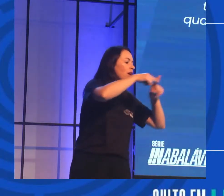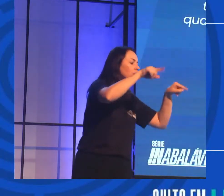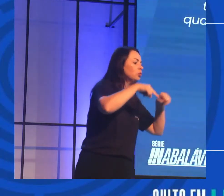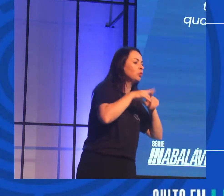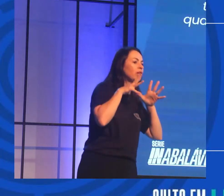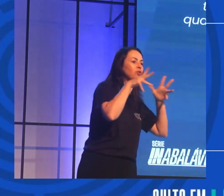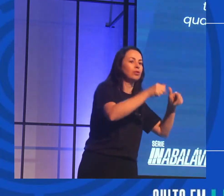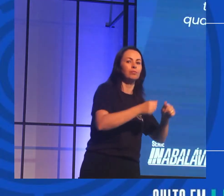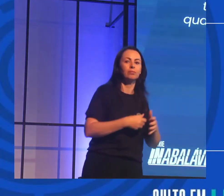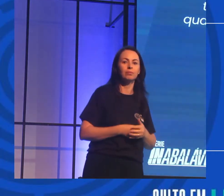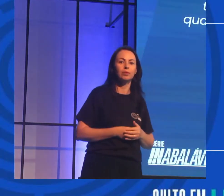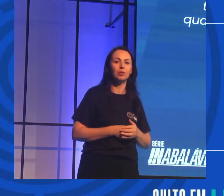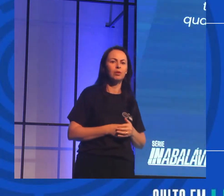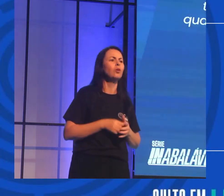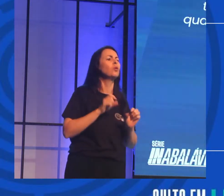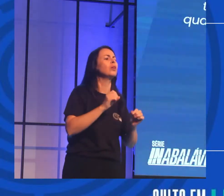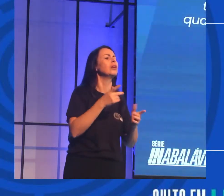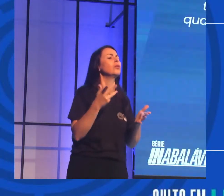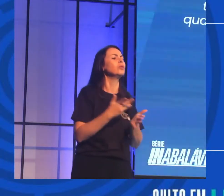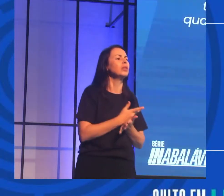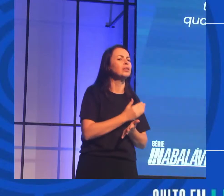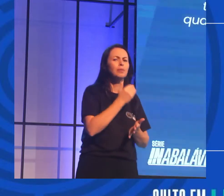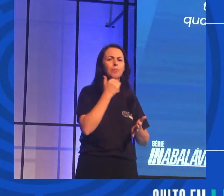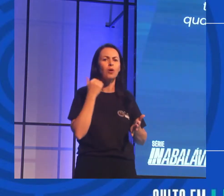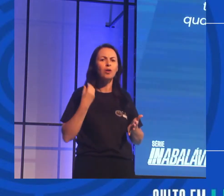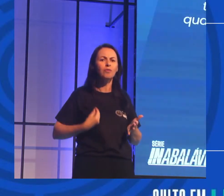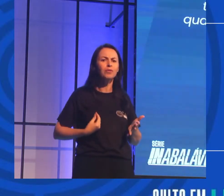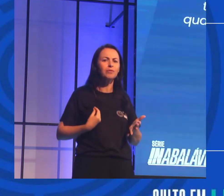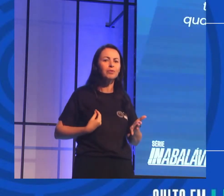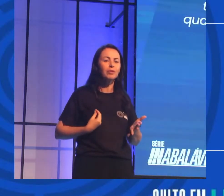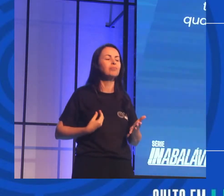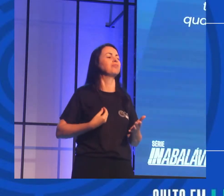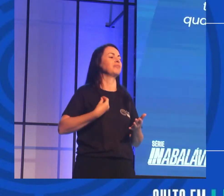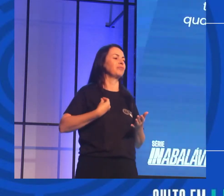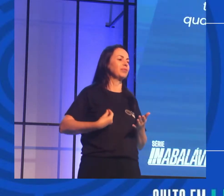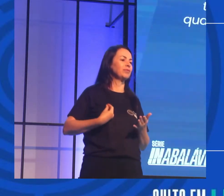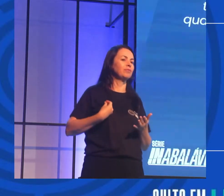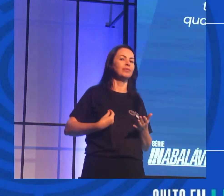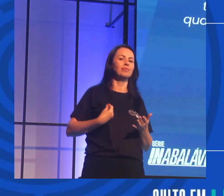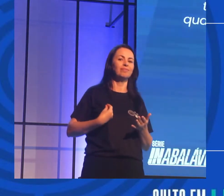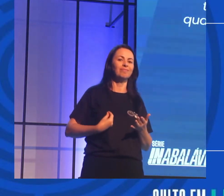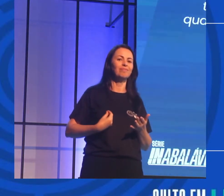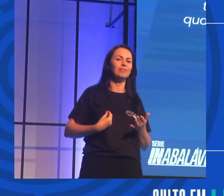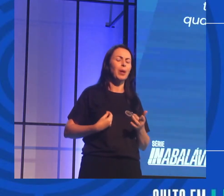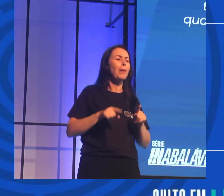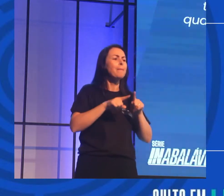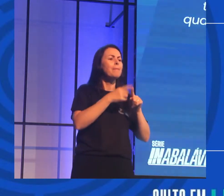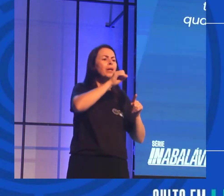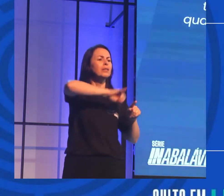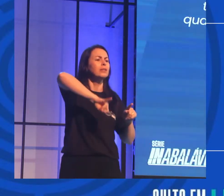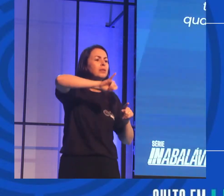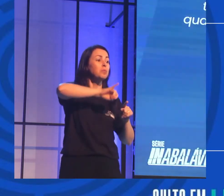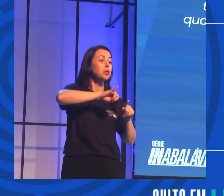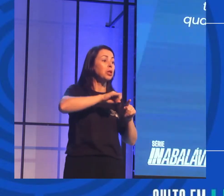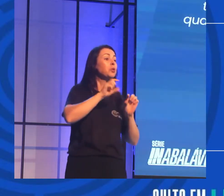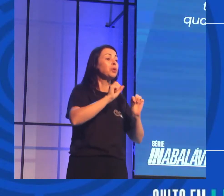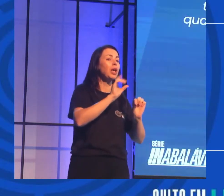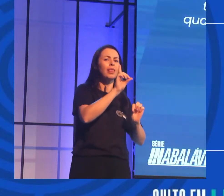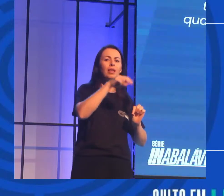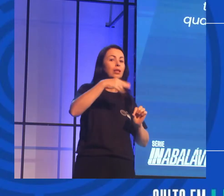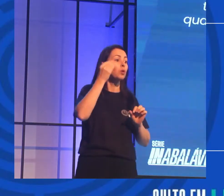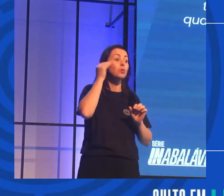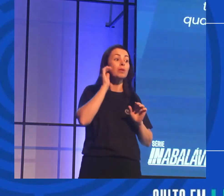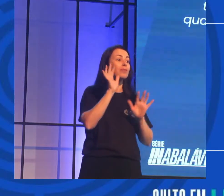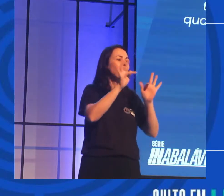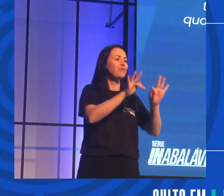Ele morre ou sobrevive? Ele sobrevive. Mas o ponto é, Daniel não sabia o fim da história, mas ele